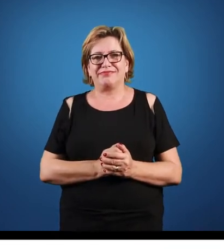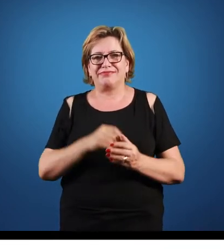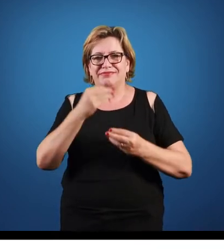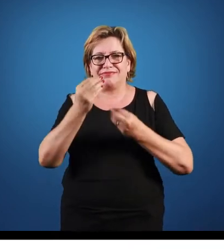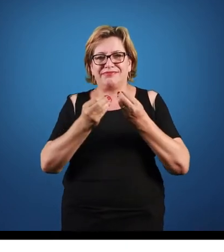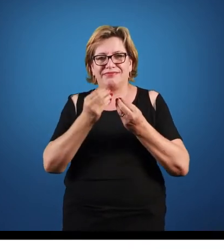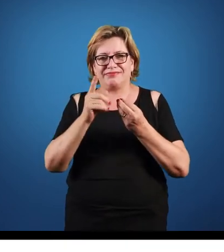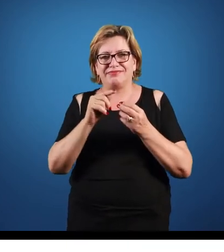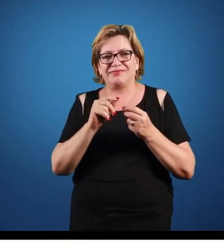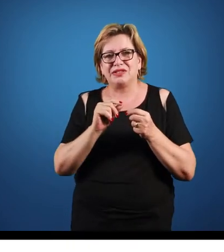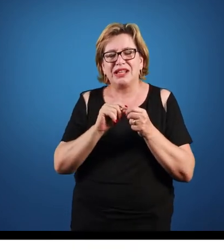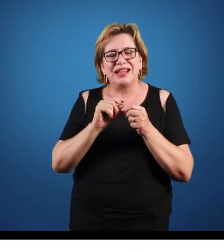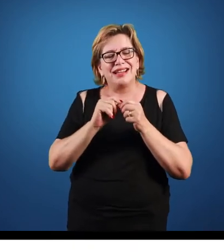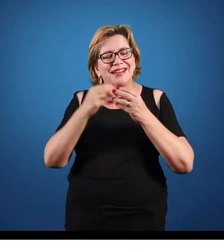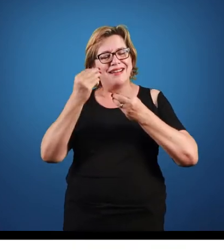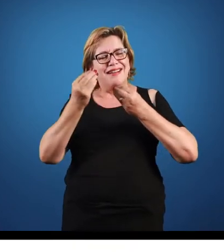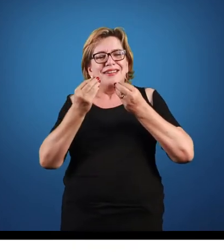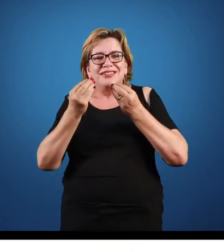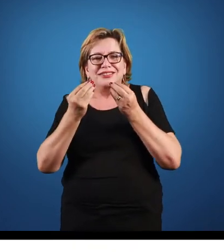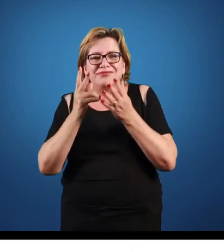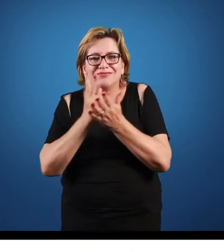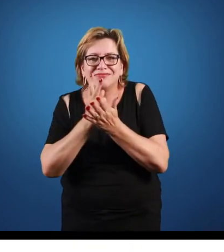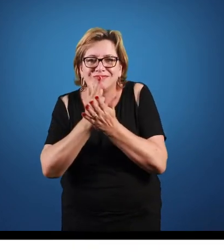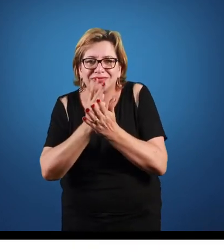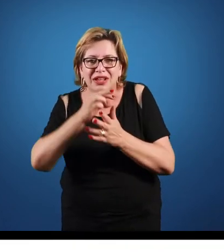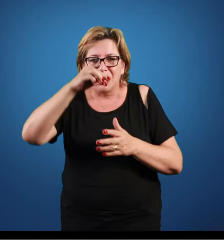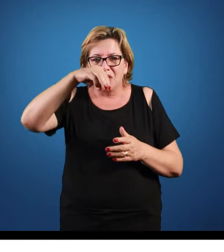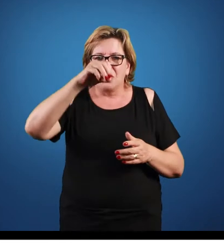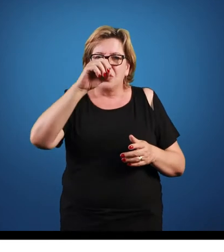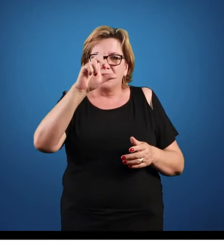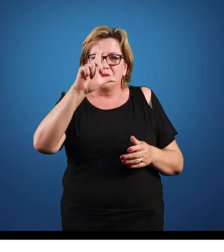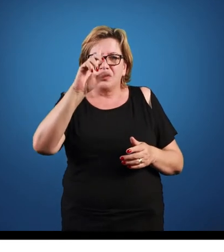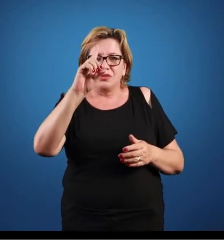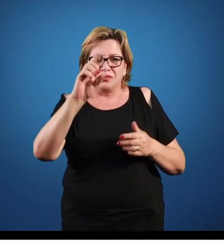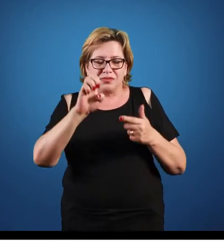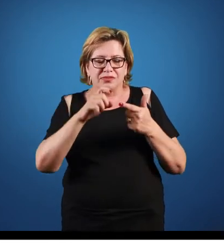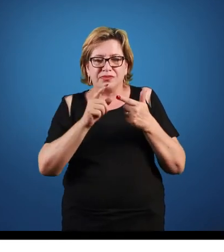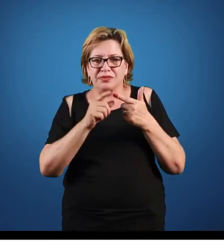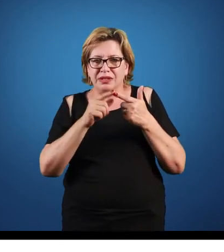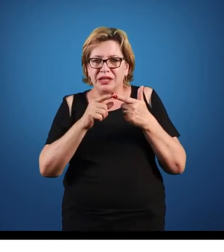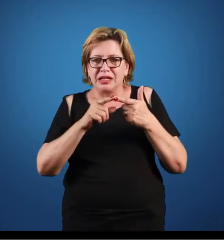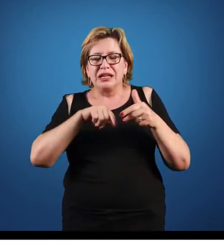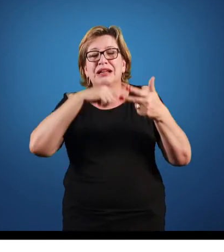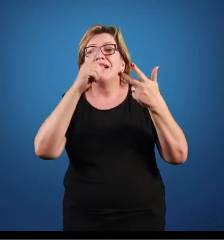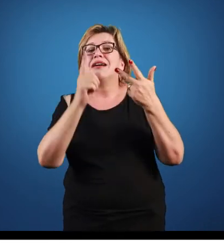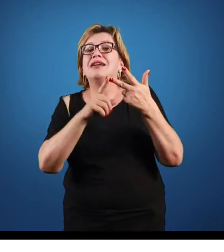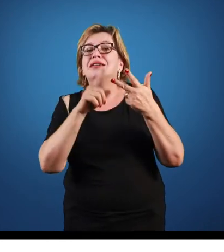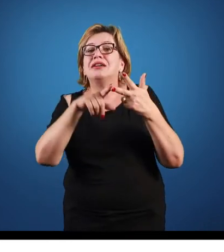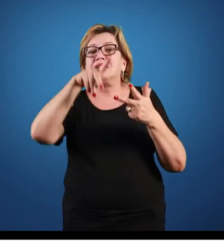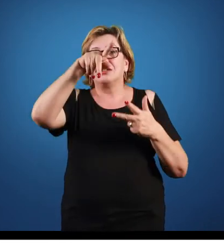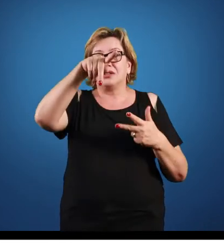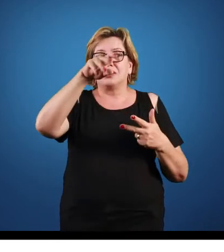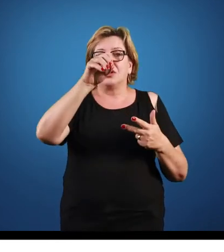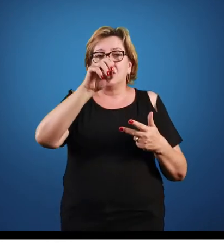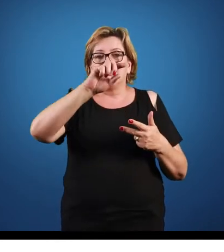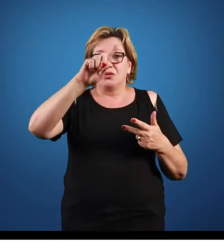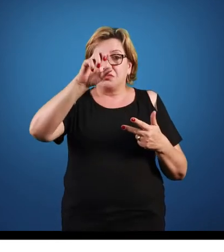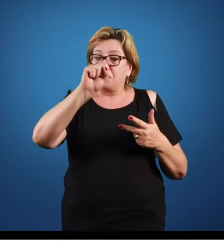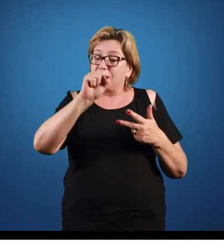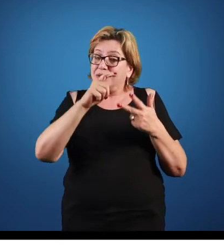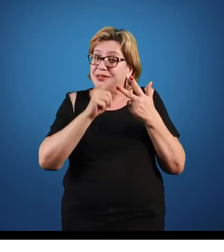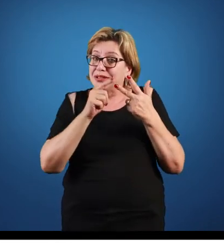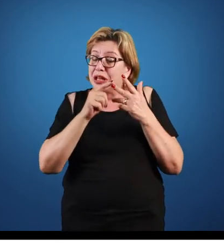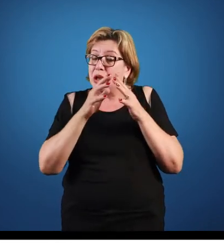fazer a copa do mundo então passando a parte de produção a gente vai a partir da pós produção que é um pouco mais